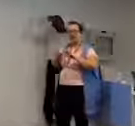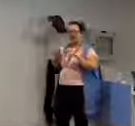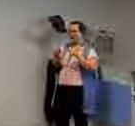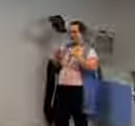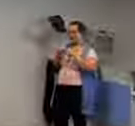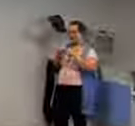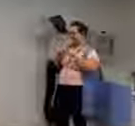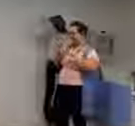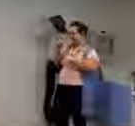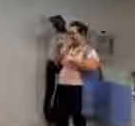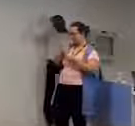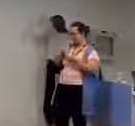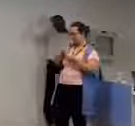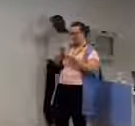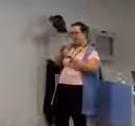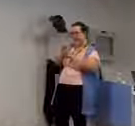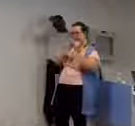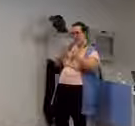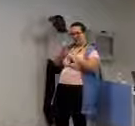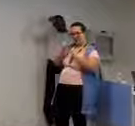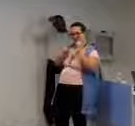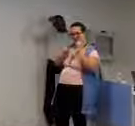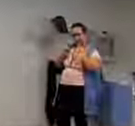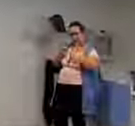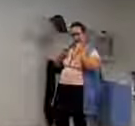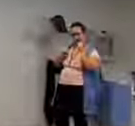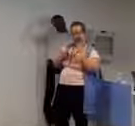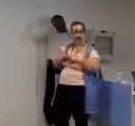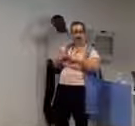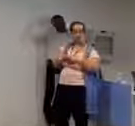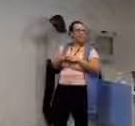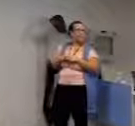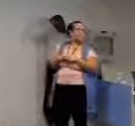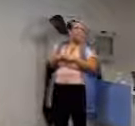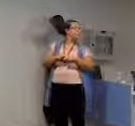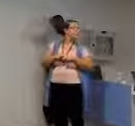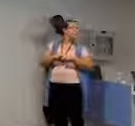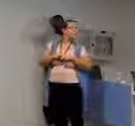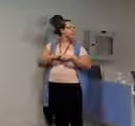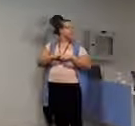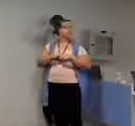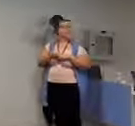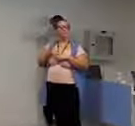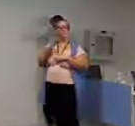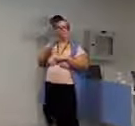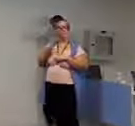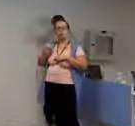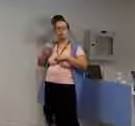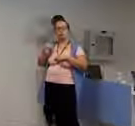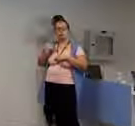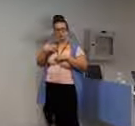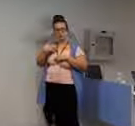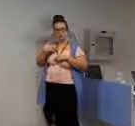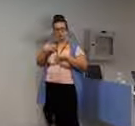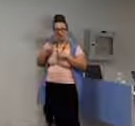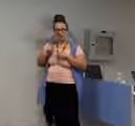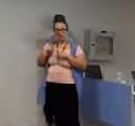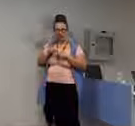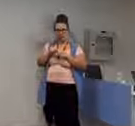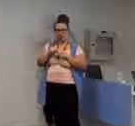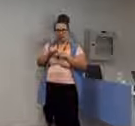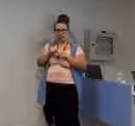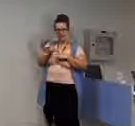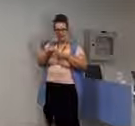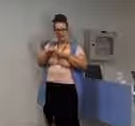recursos de fabricação da empresa. Né? Aqui em última escala, seria um sistema que gerencia tudo dentro